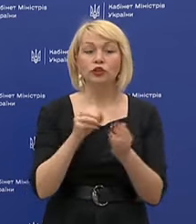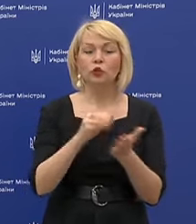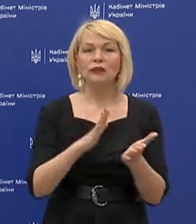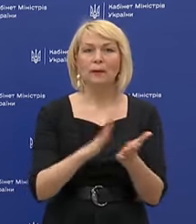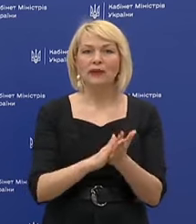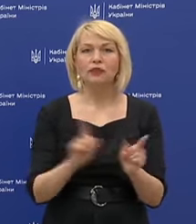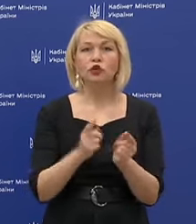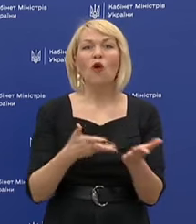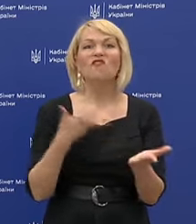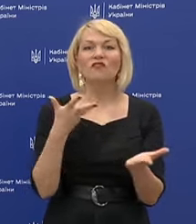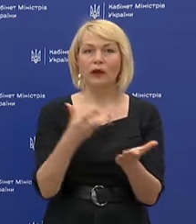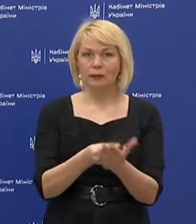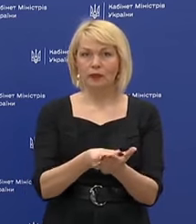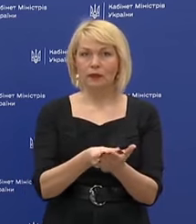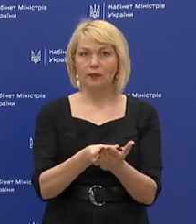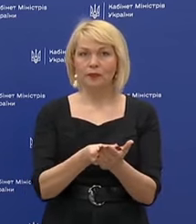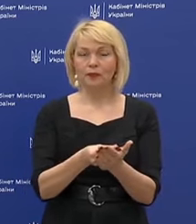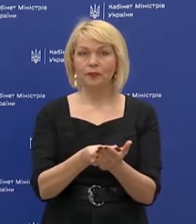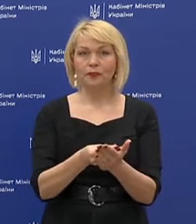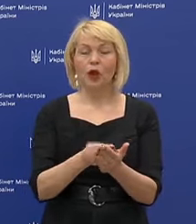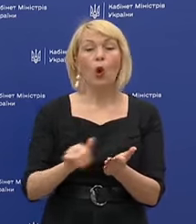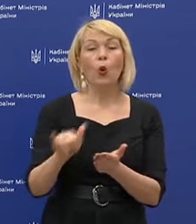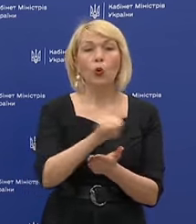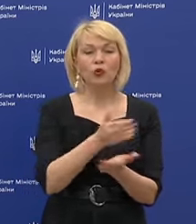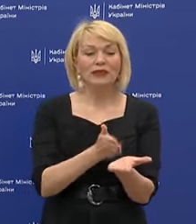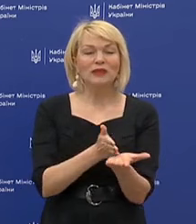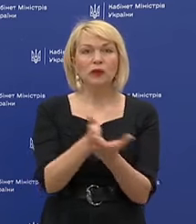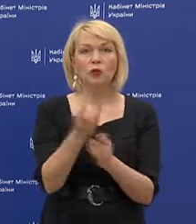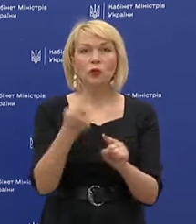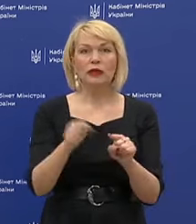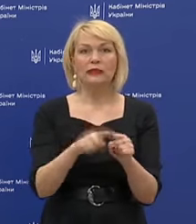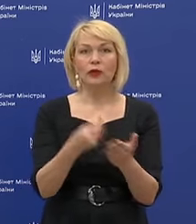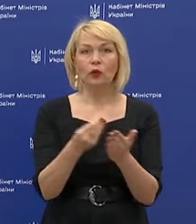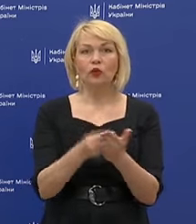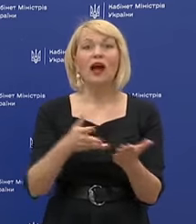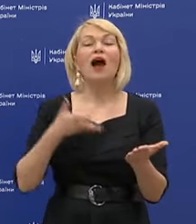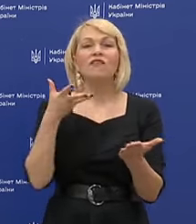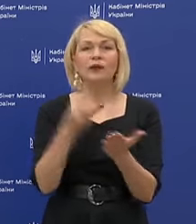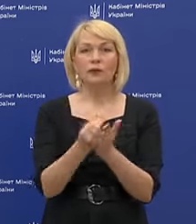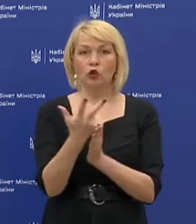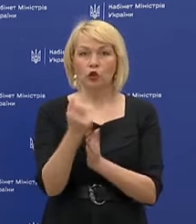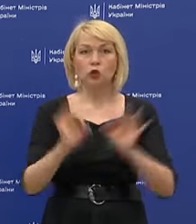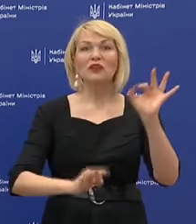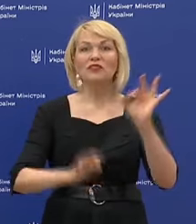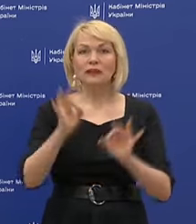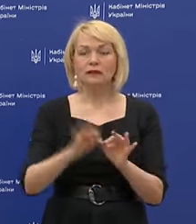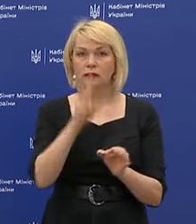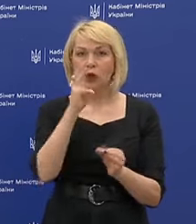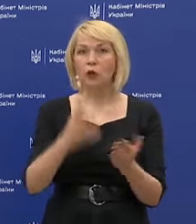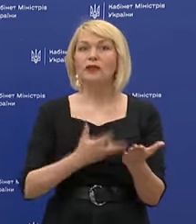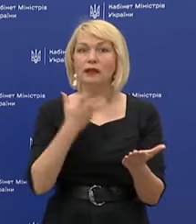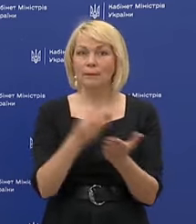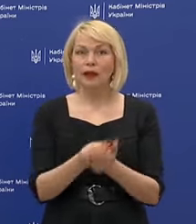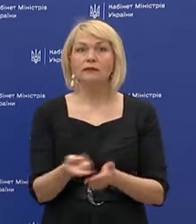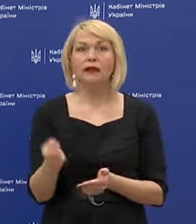що виплата, куди саме спрямовуються ці кошти, це на виплату 300% заробітної плати